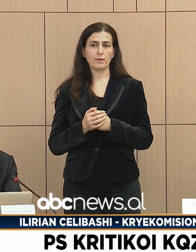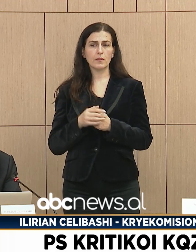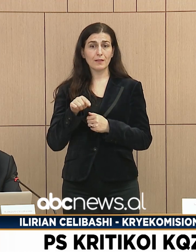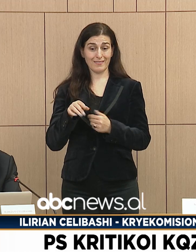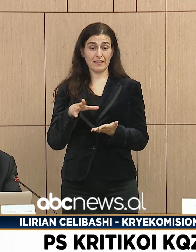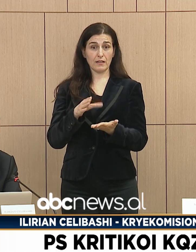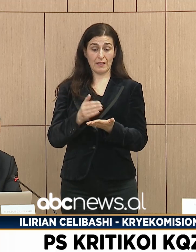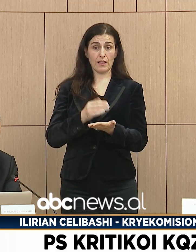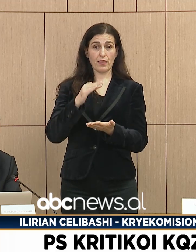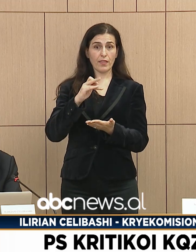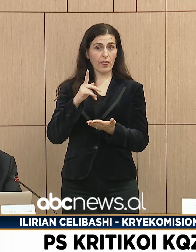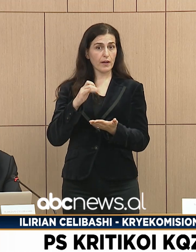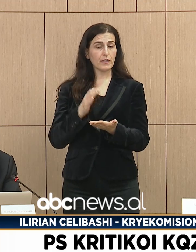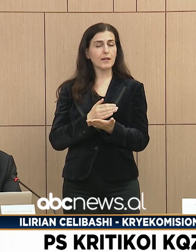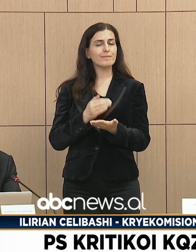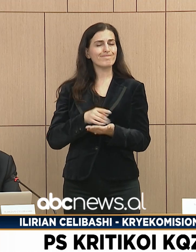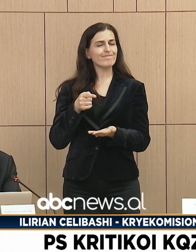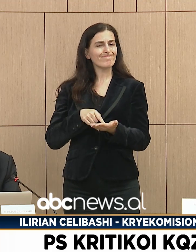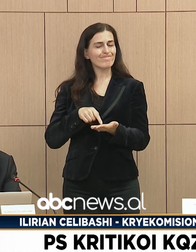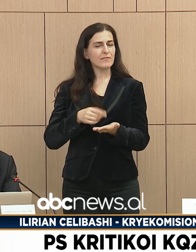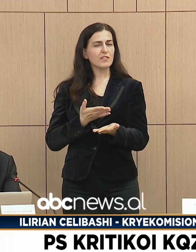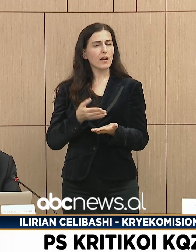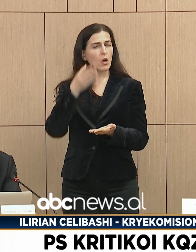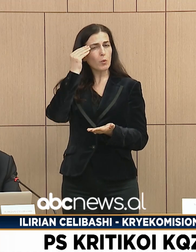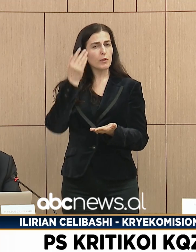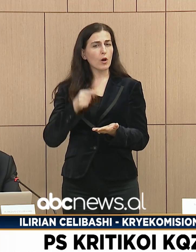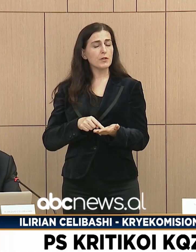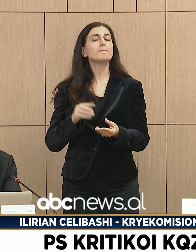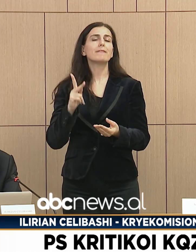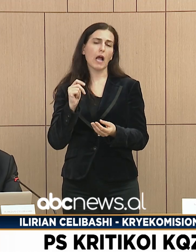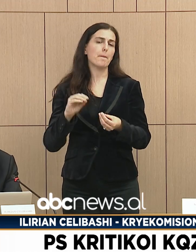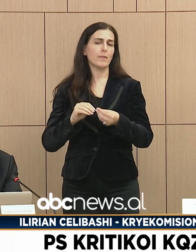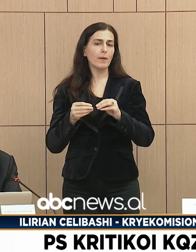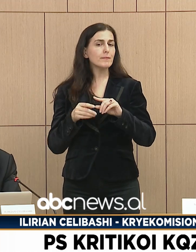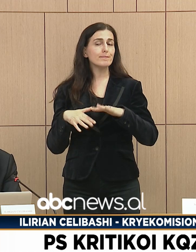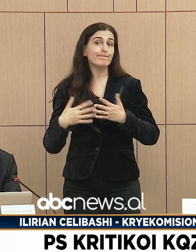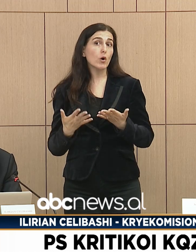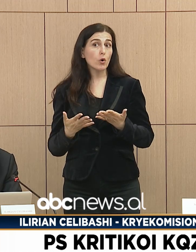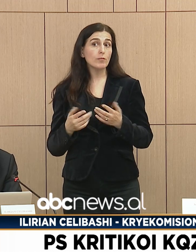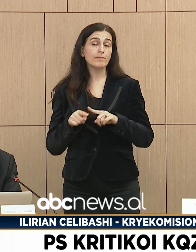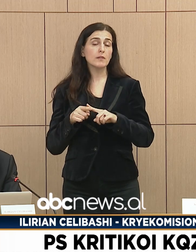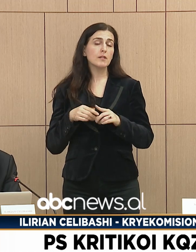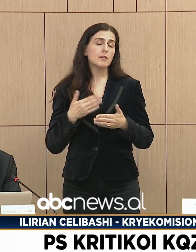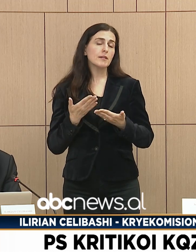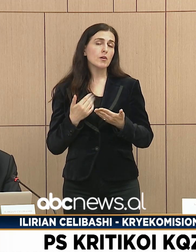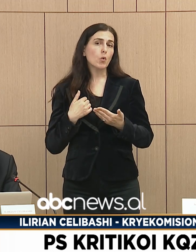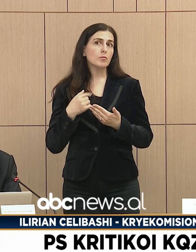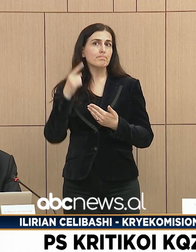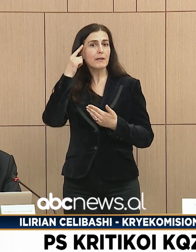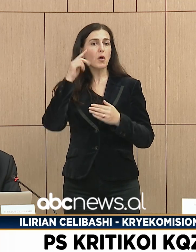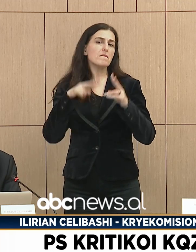këto të dhënat të lënë të kuptosh që ka probleme, por gjithsesi në vlerësimin